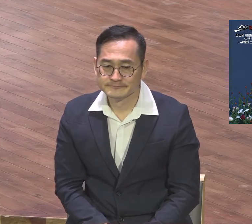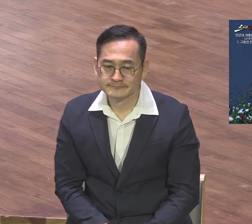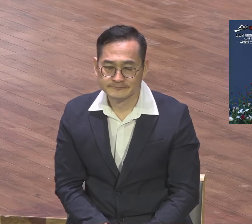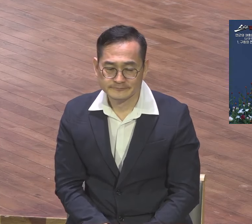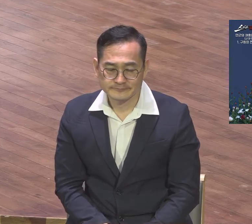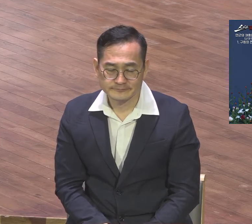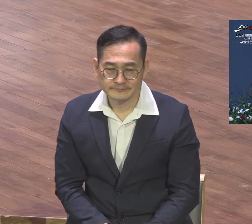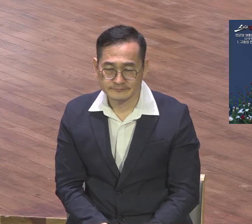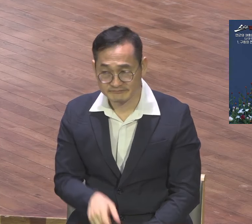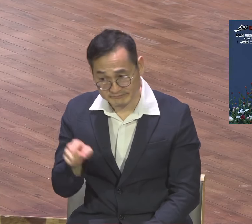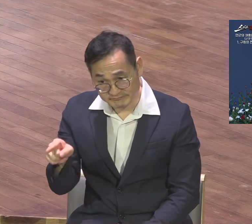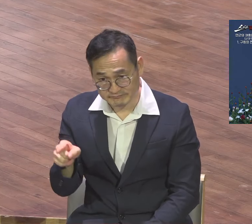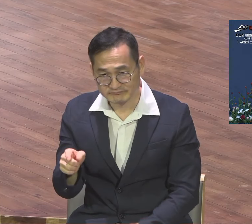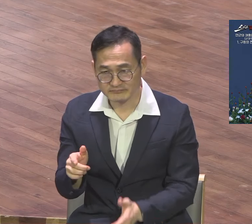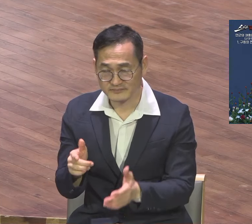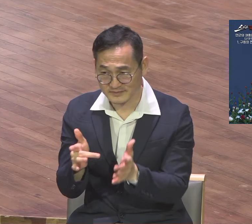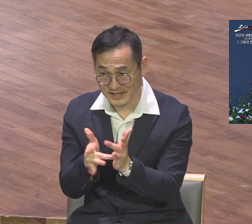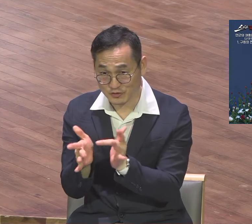정상이에요 그게.